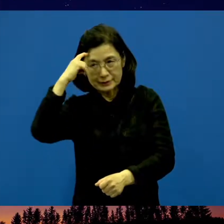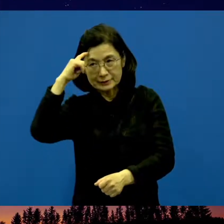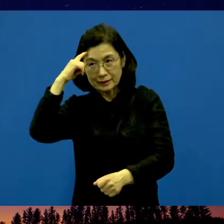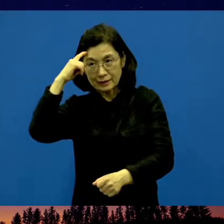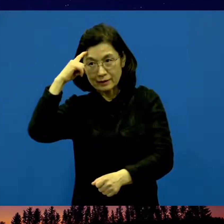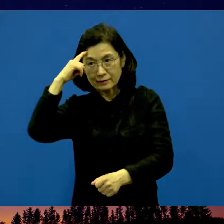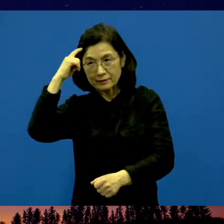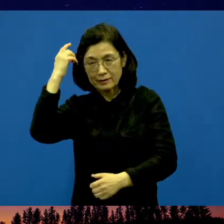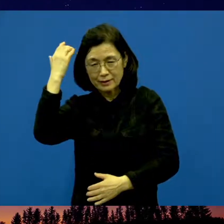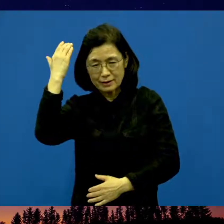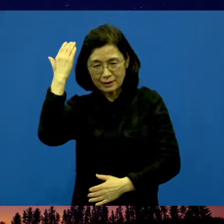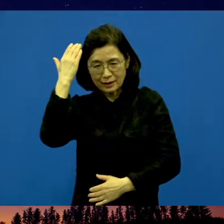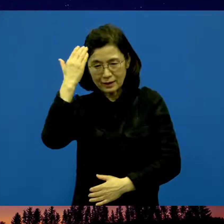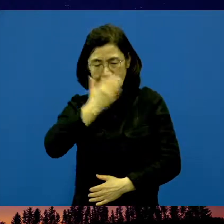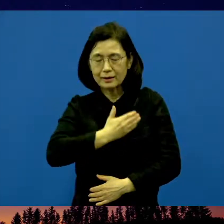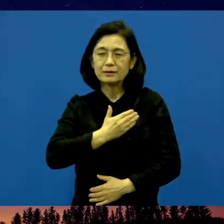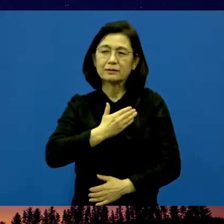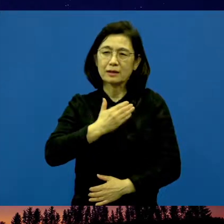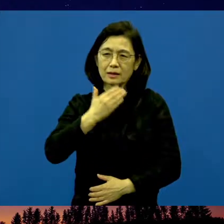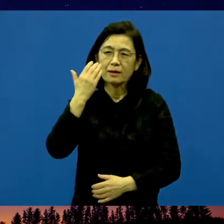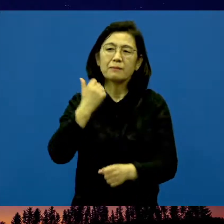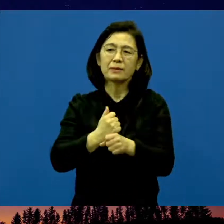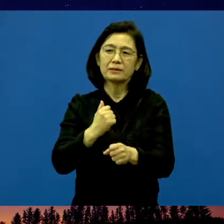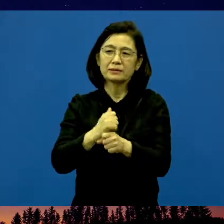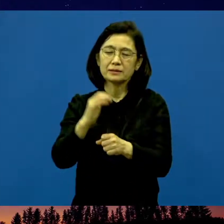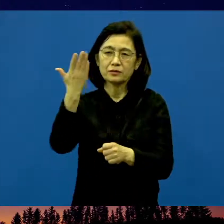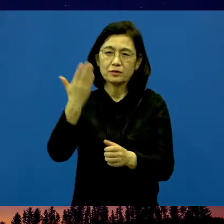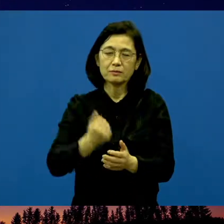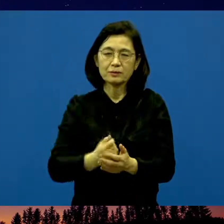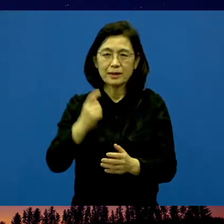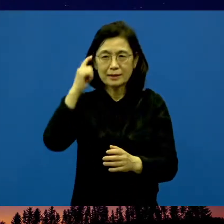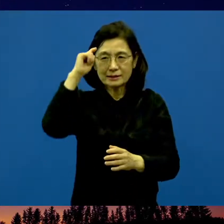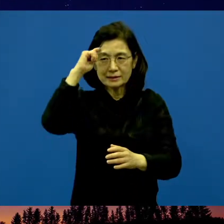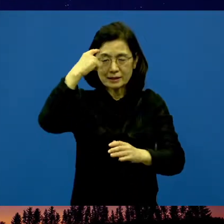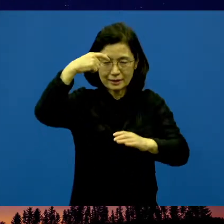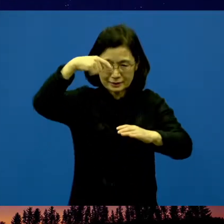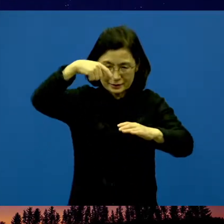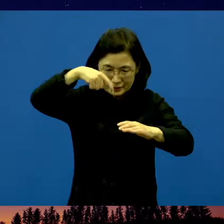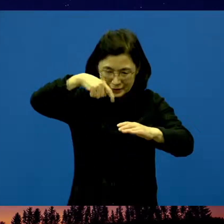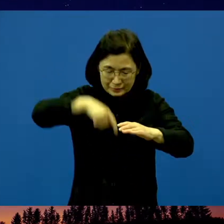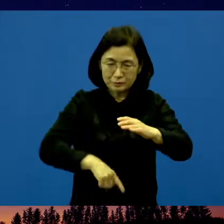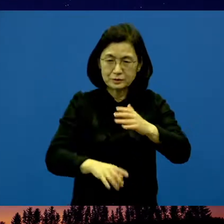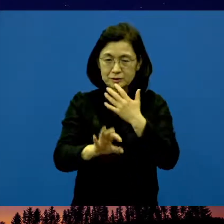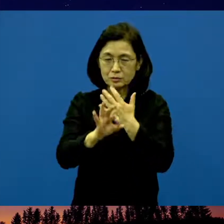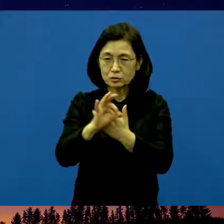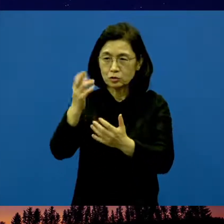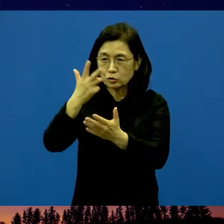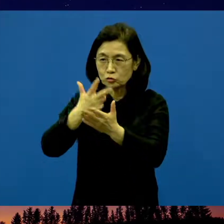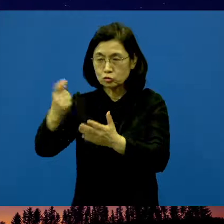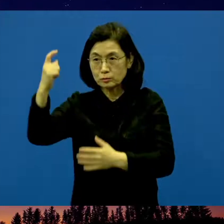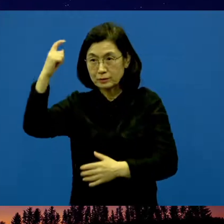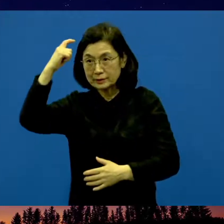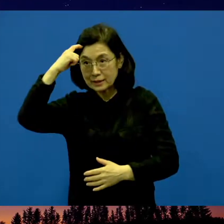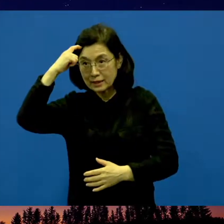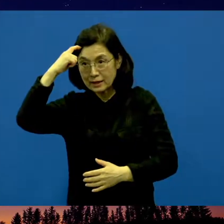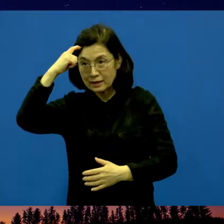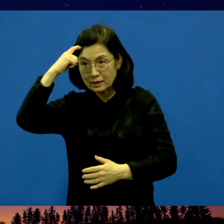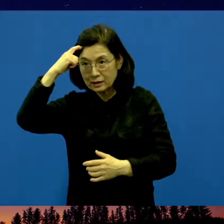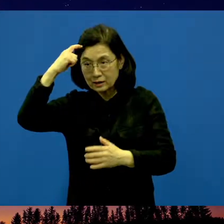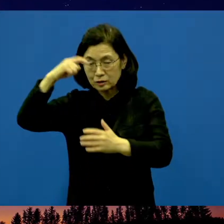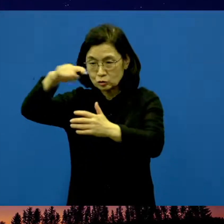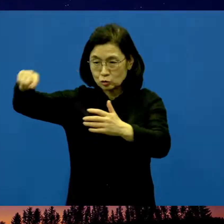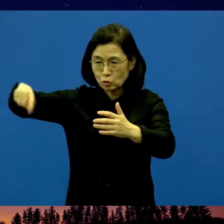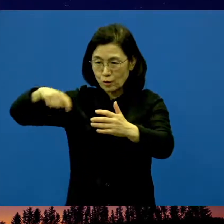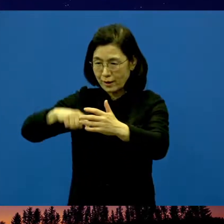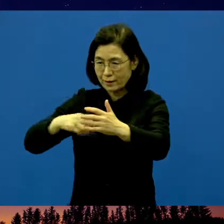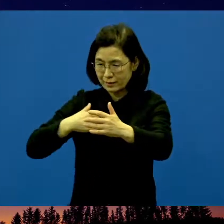하게 되죠. 그래서 생각이 깊어진다는 것은 주님의 생각 안에 내가 흡입되는 거죠. 그래서 내가 조금 전에 사로잡혀